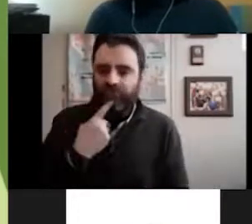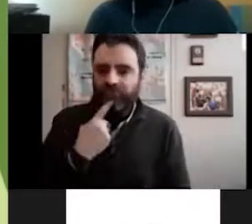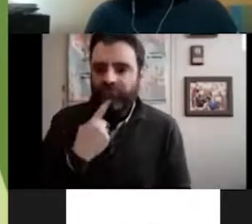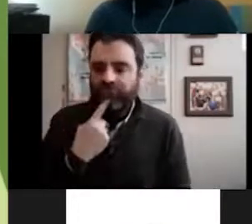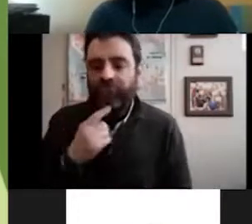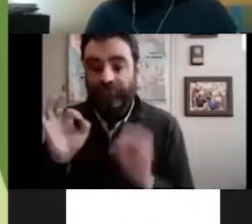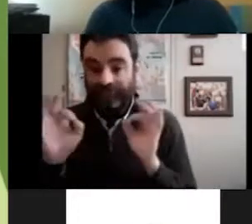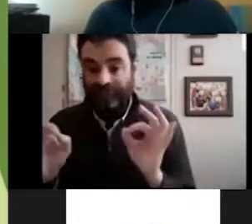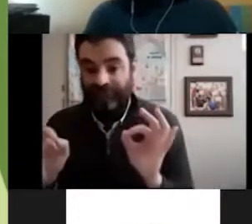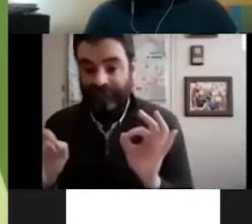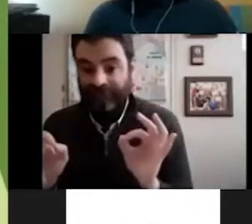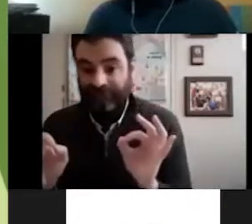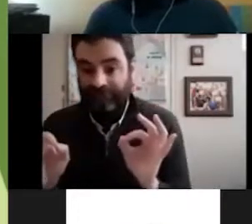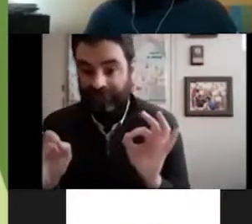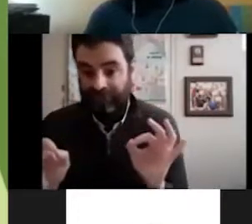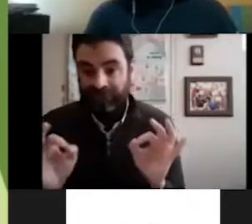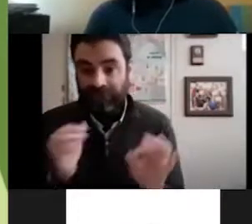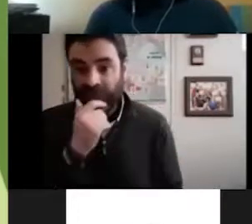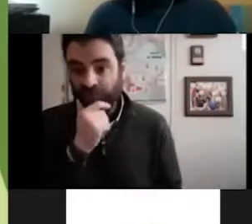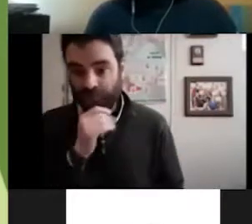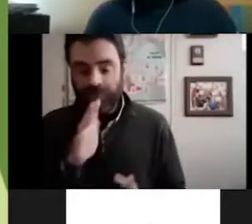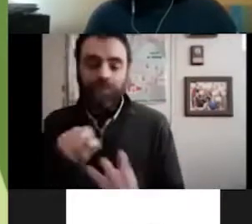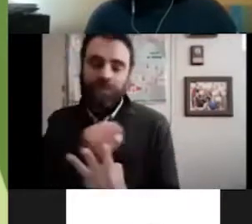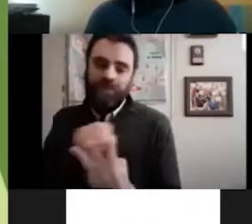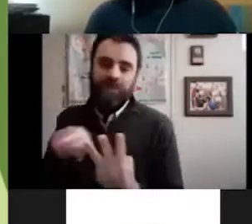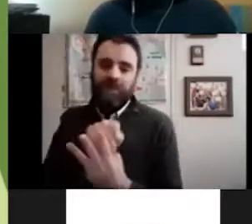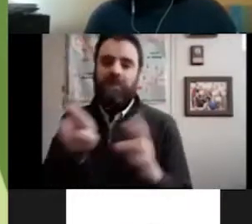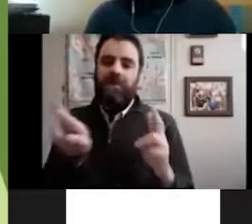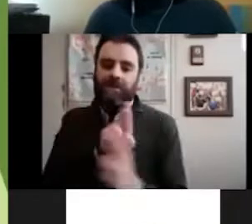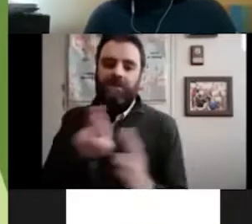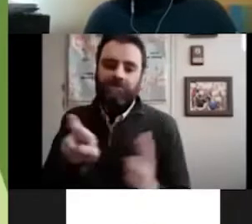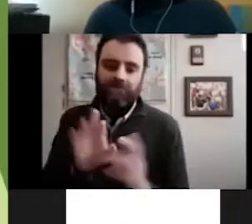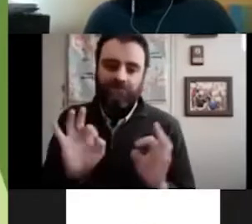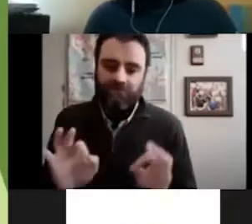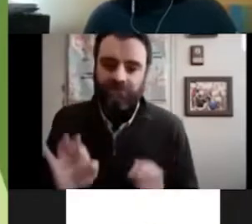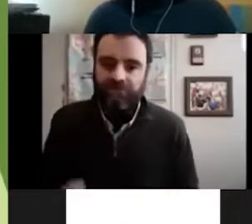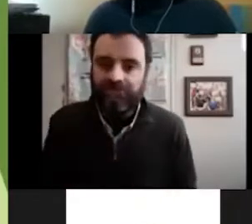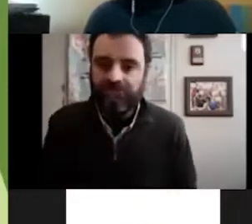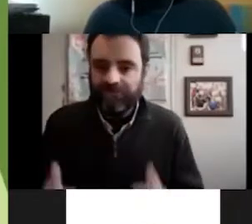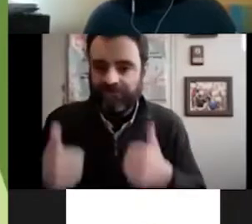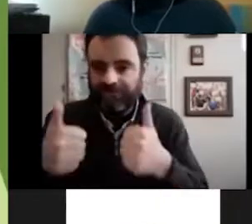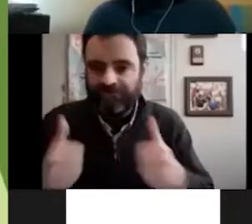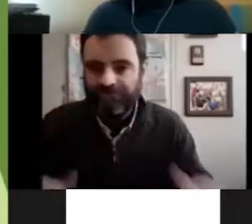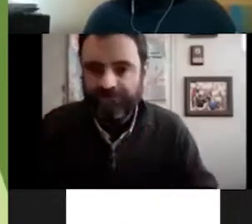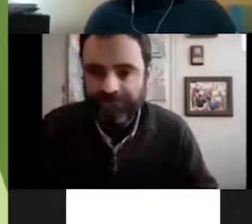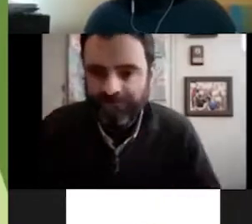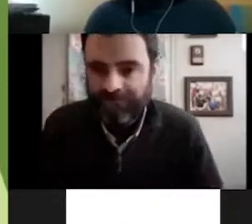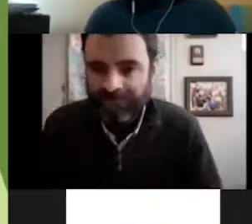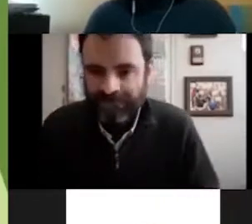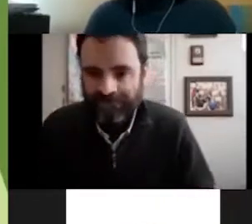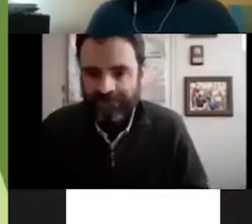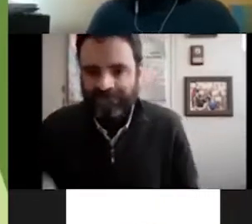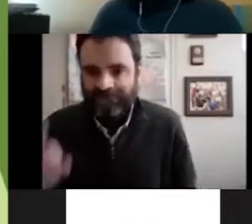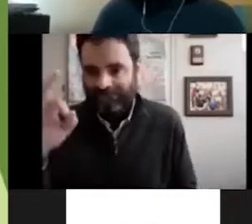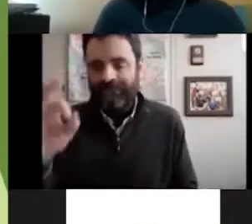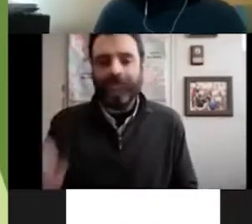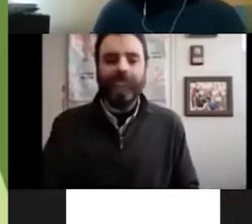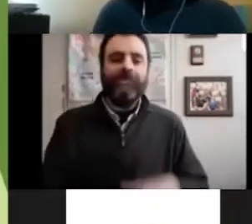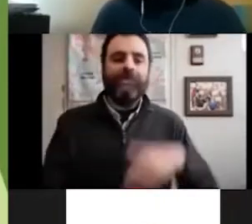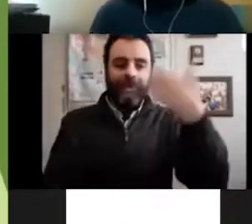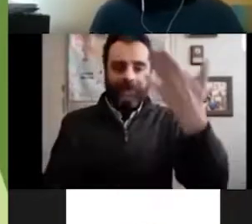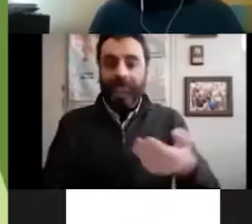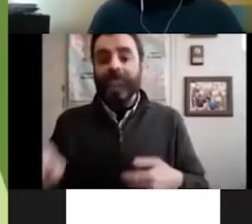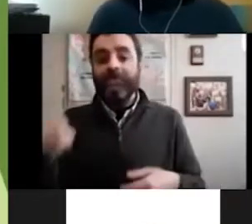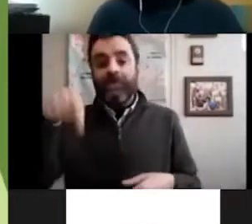para jóvenes y niños sordos. ¿Bien? ¿Alguna duda? Estas tres se relacionan entre sí, todo bien.